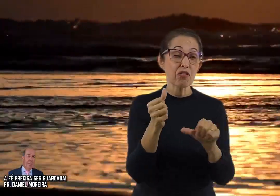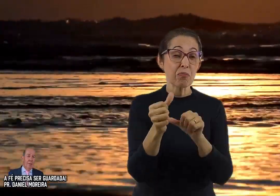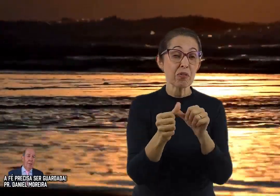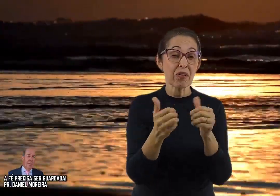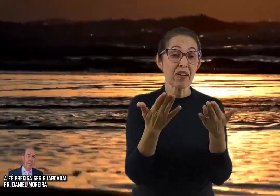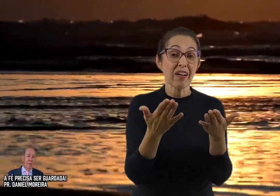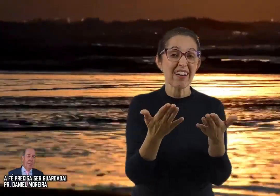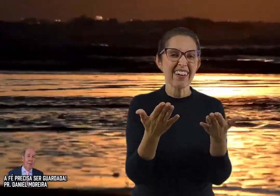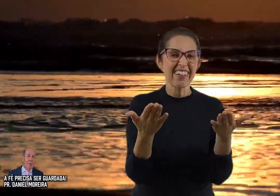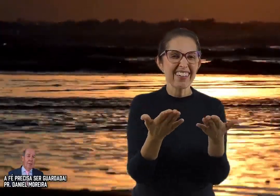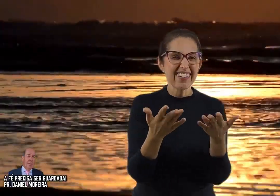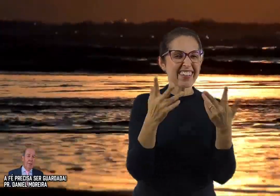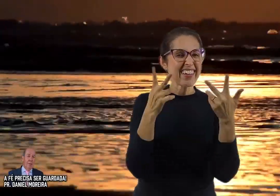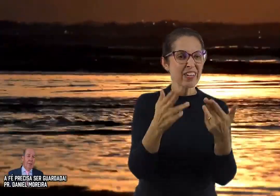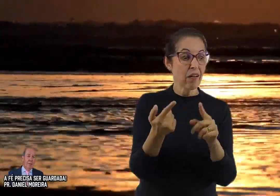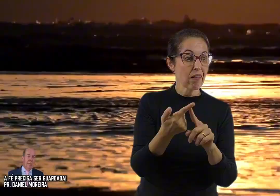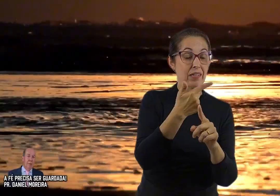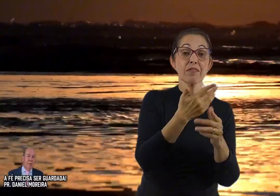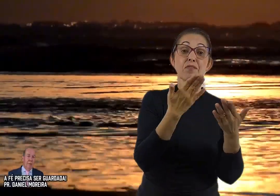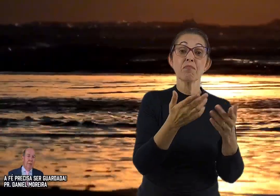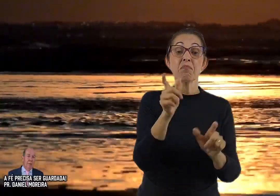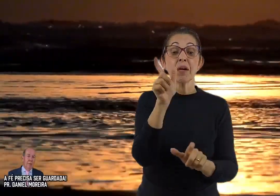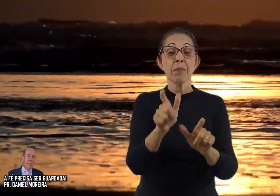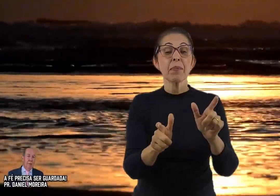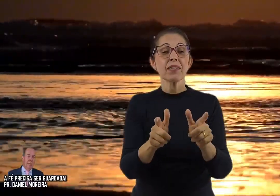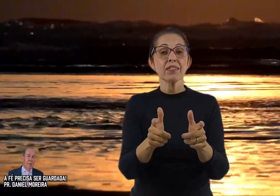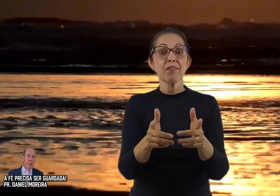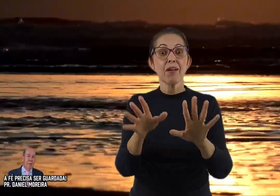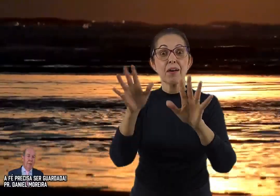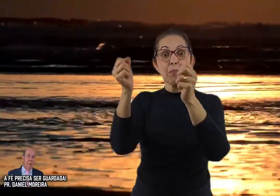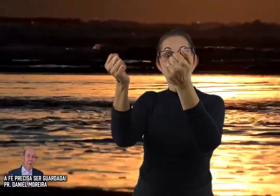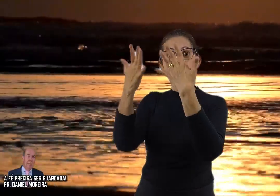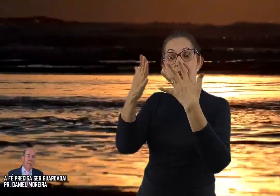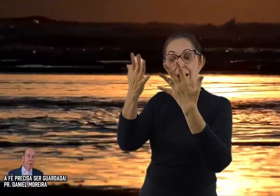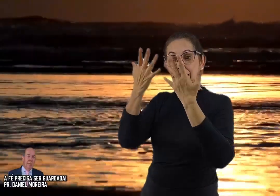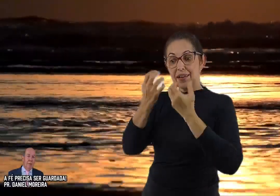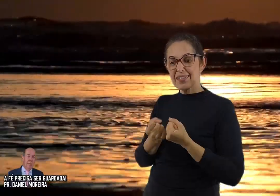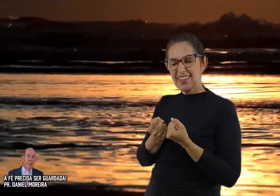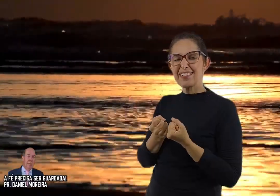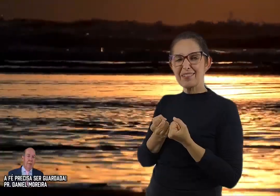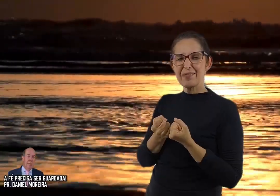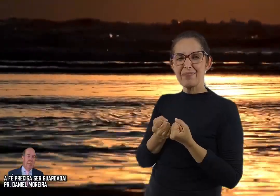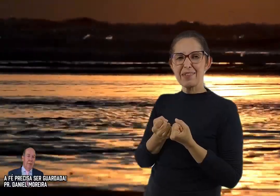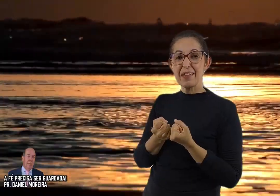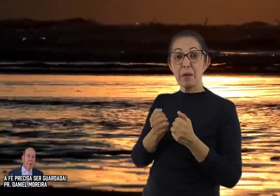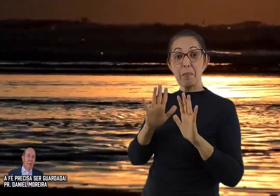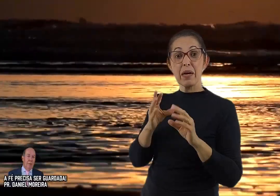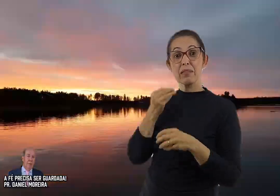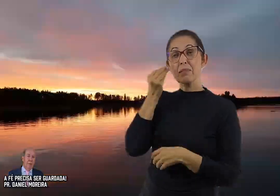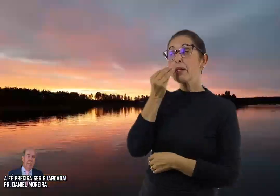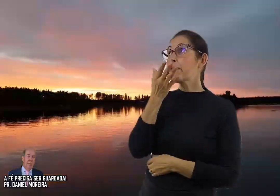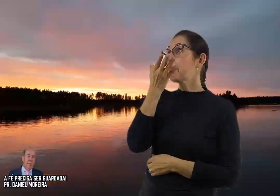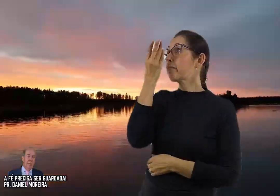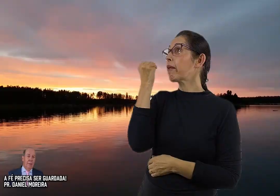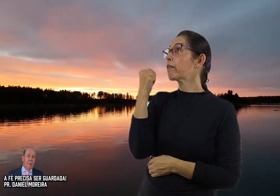Receberam bênçãos, recebem bênçãos, mas se esquecem com facilidade das